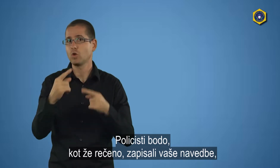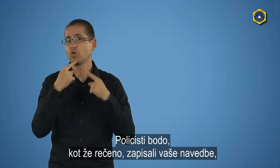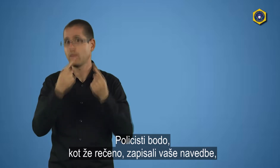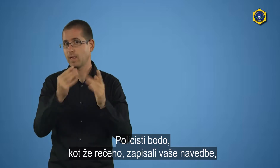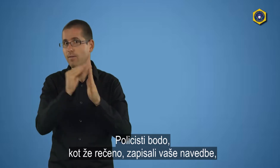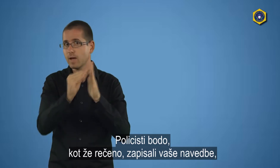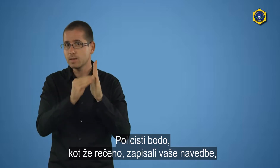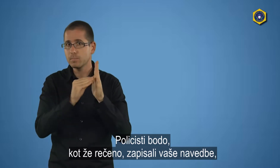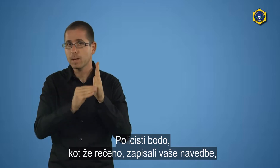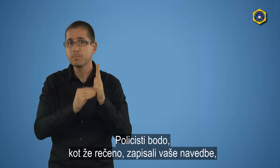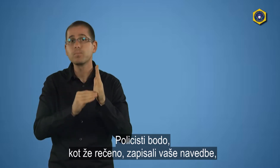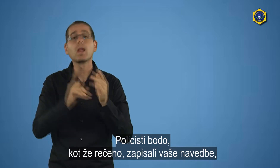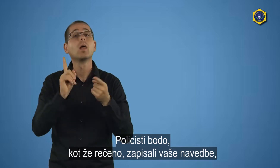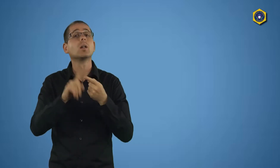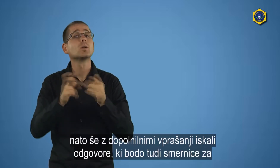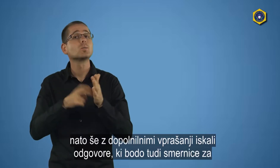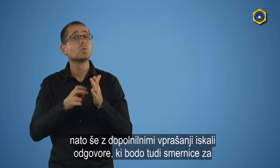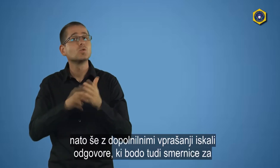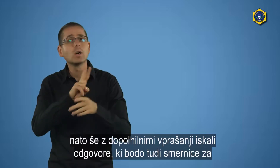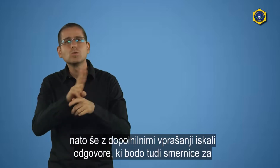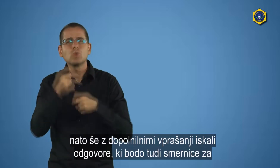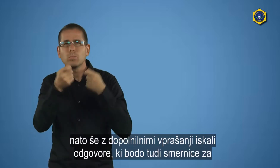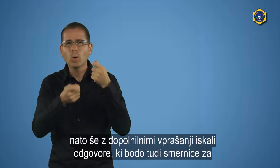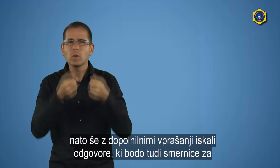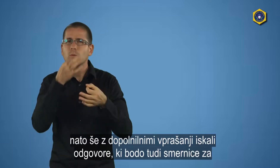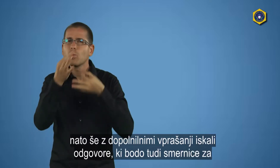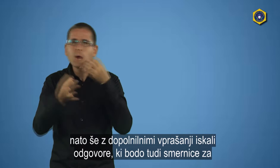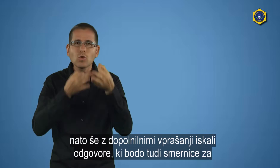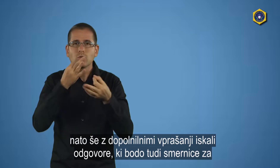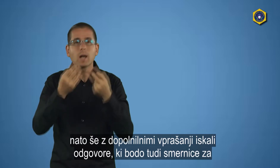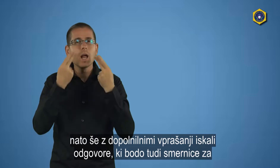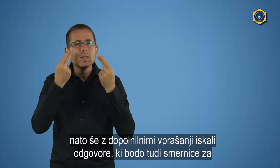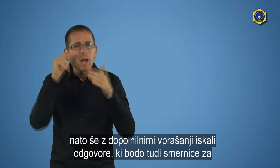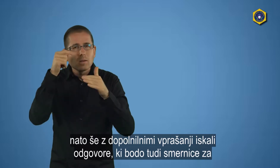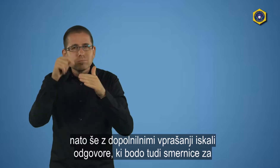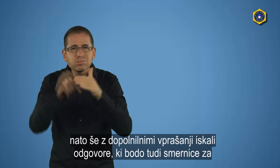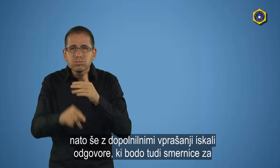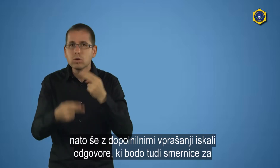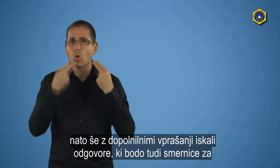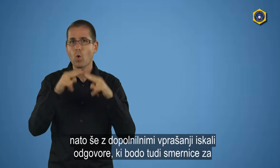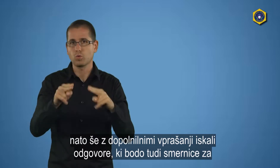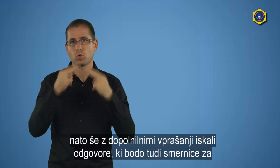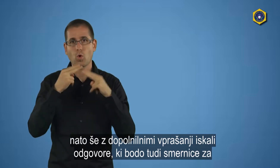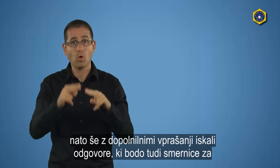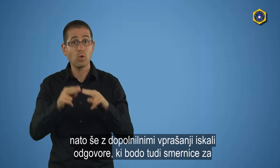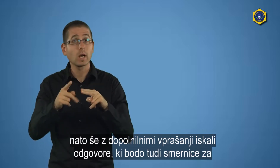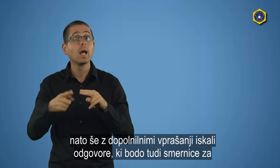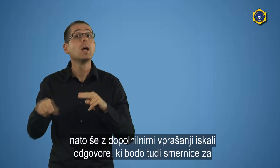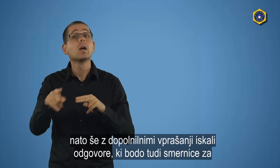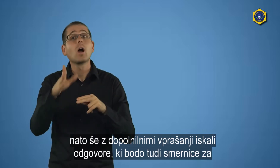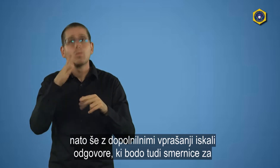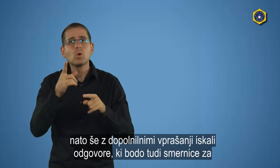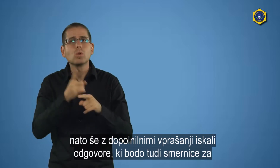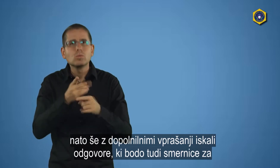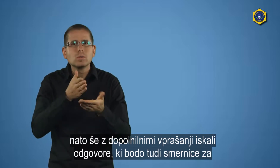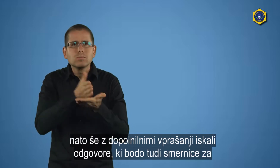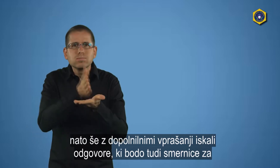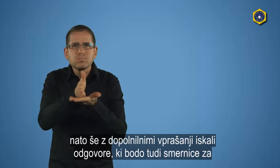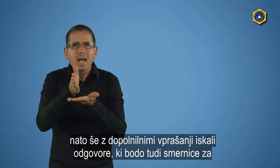navedbe, nato še z dopolnilnimi vprašanji iskali odgovore, ki bodo tudi smernice za pridobitev novih dokazov